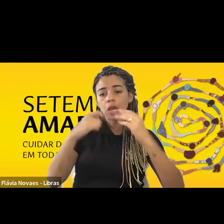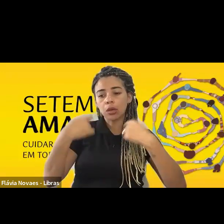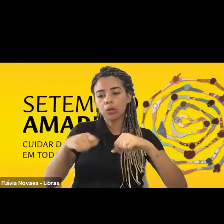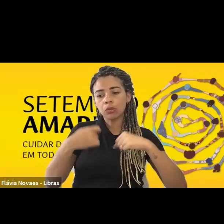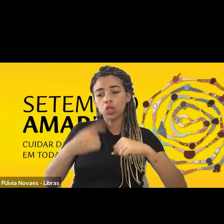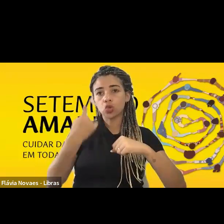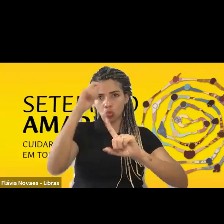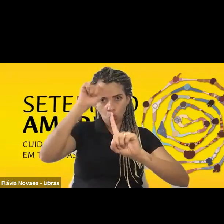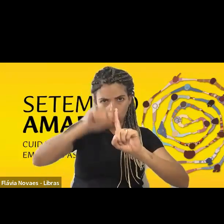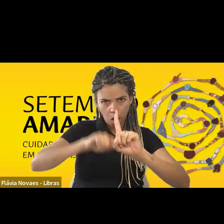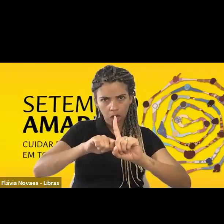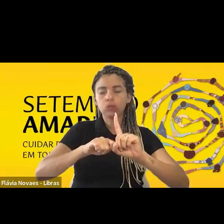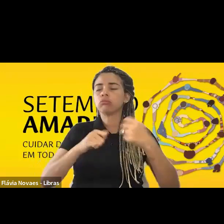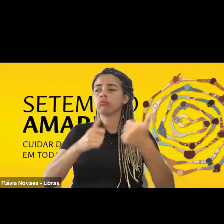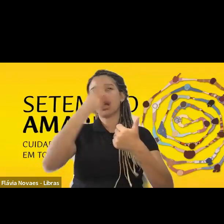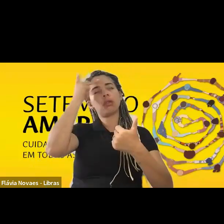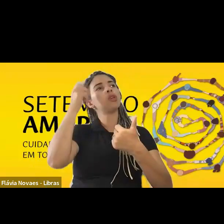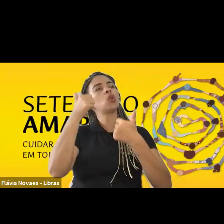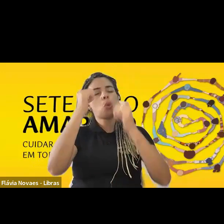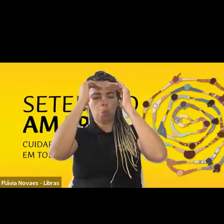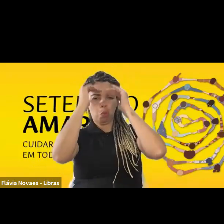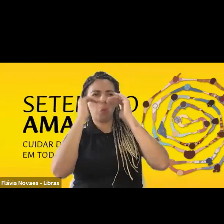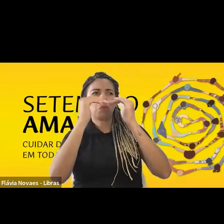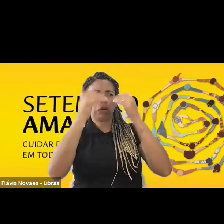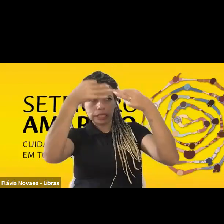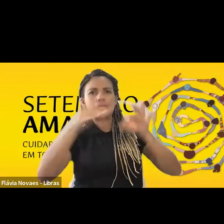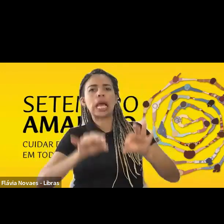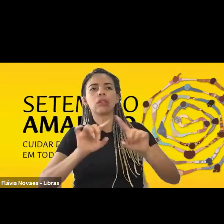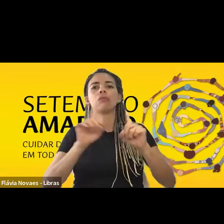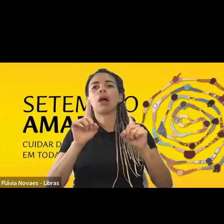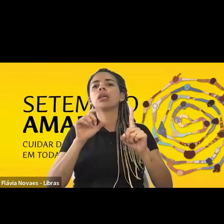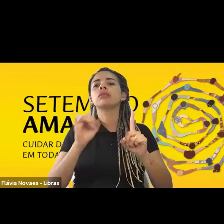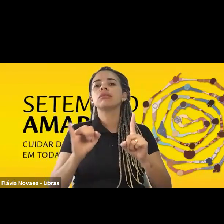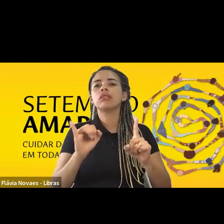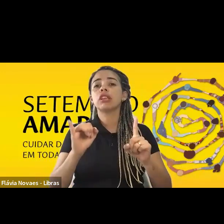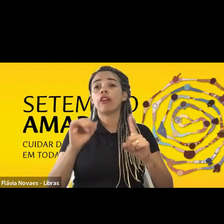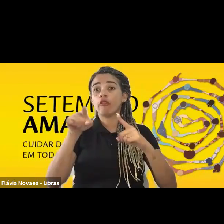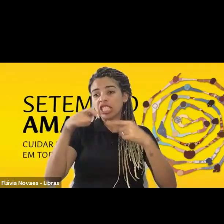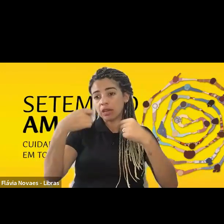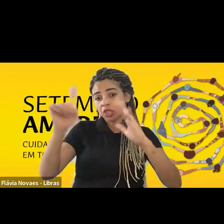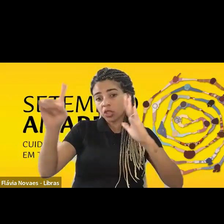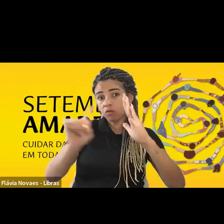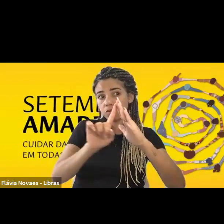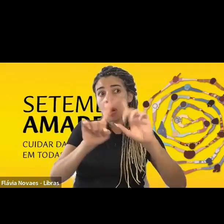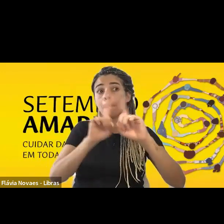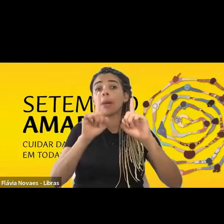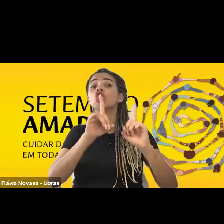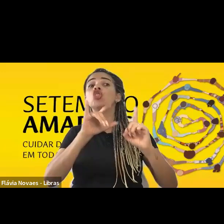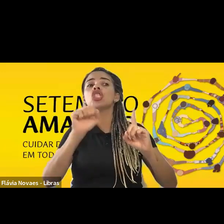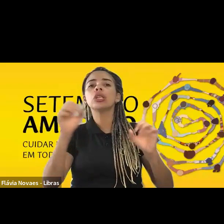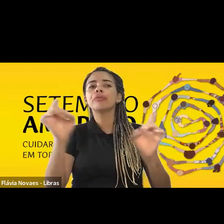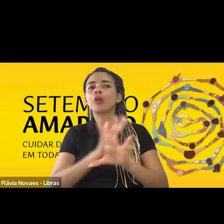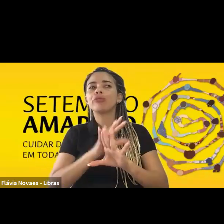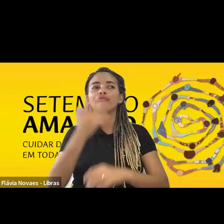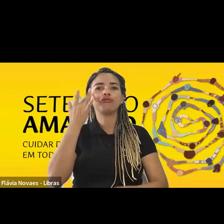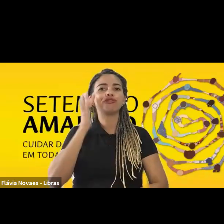um mês, as pessoas conseguem cumprir rigorosamente. Mas quando você diz: você precisa fazer isso, e você não tem data para encerrar esse